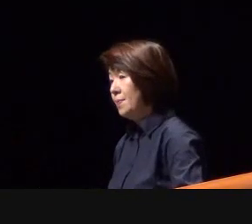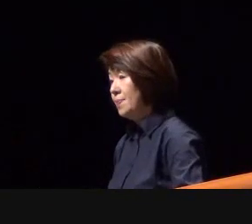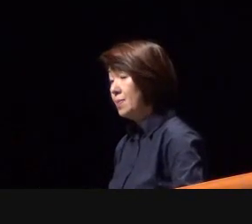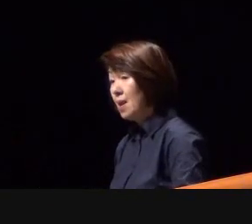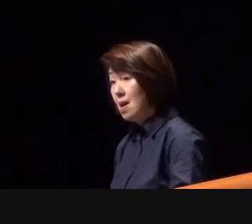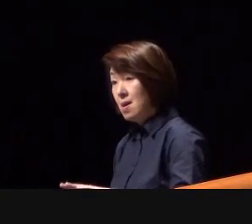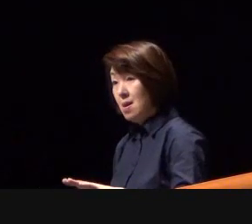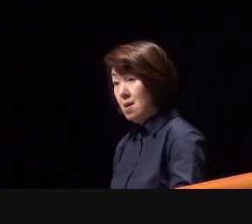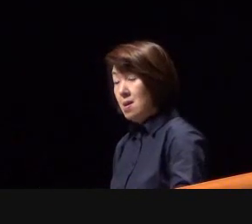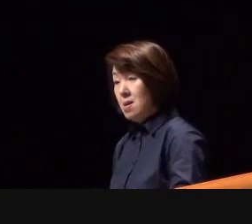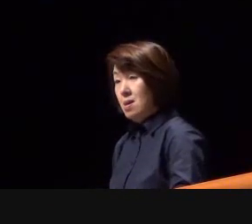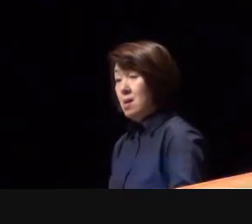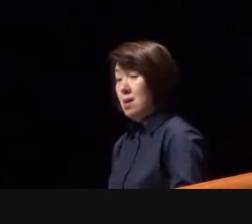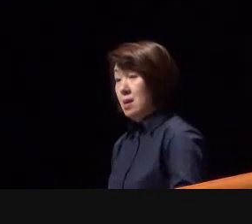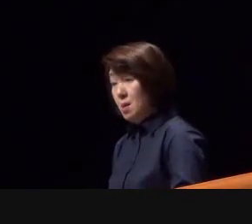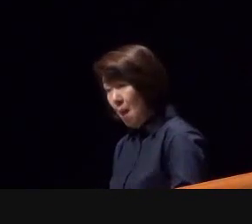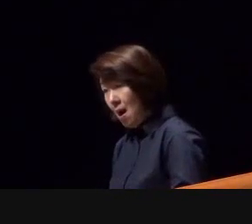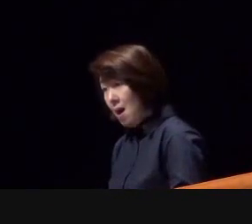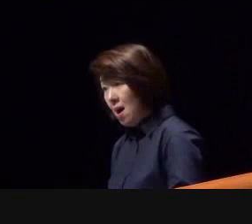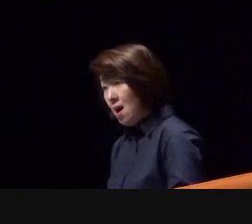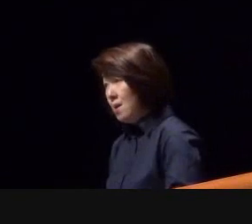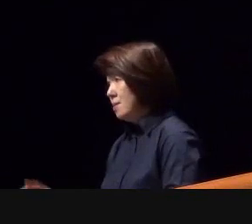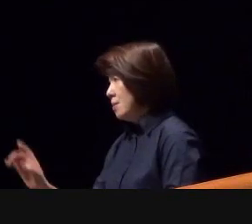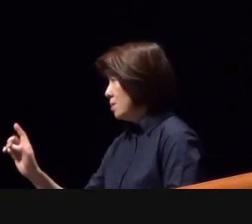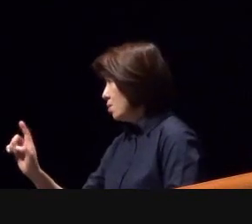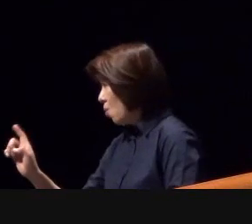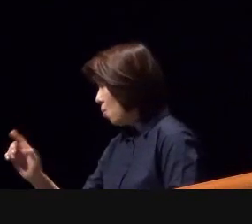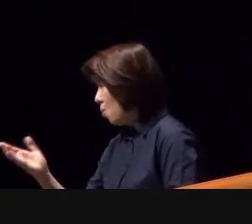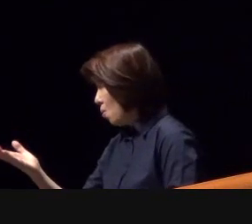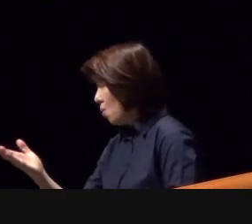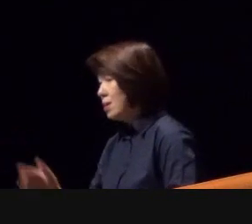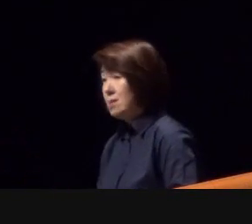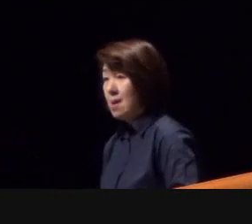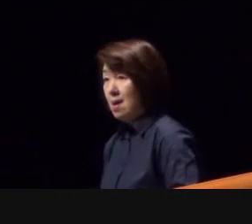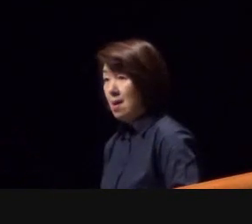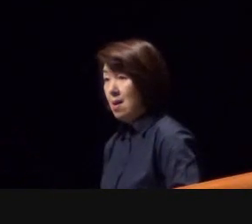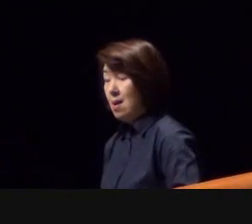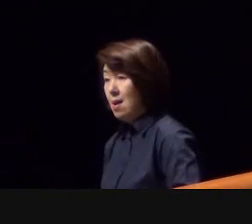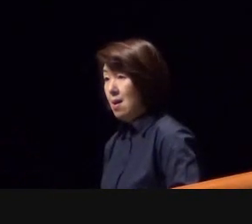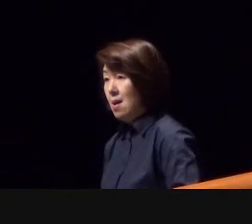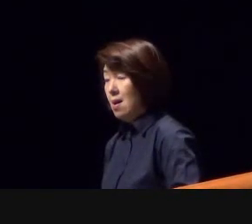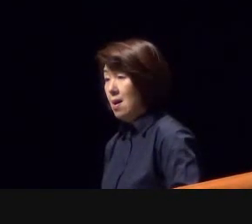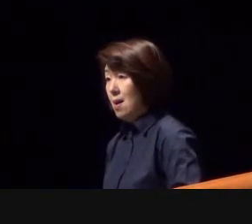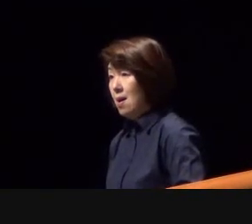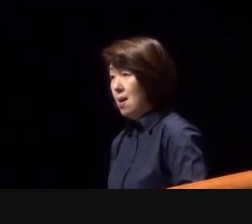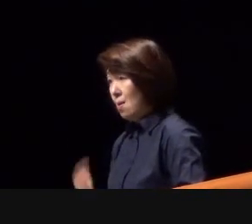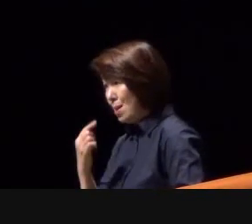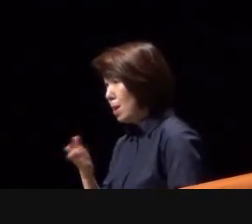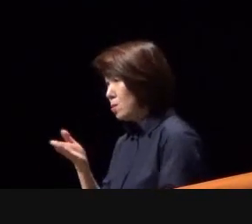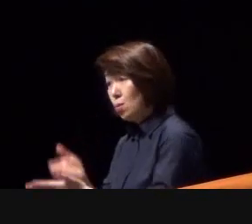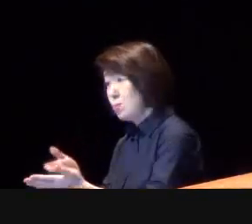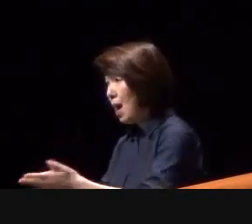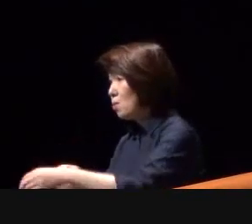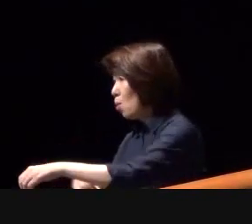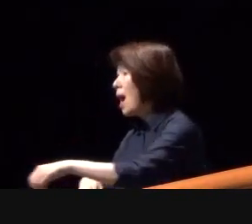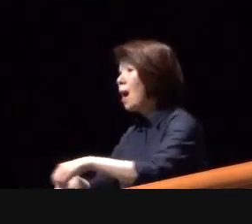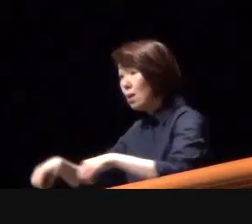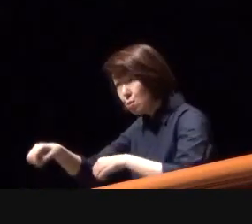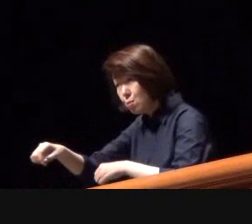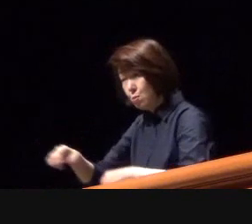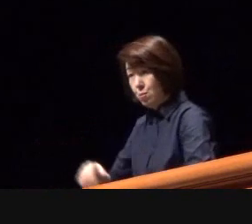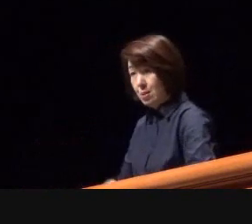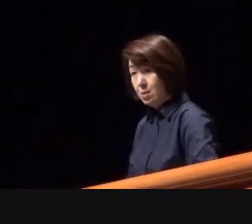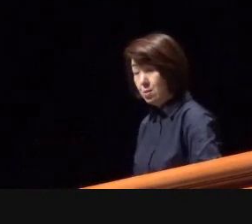今現実はいかがですか。皆さん、逆ではありませんか。私はです